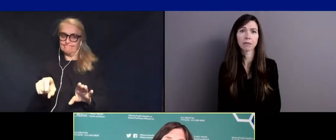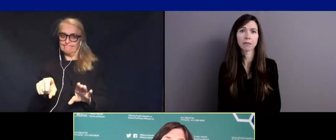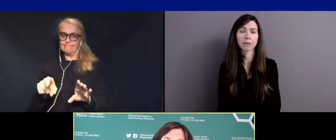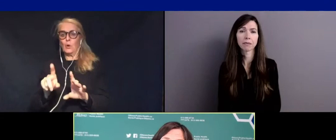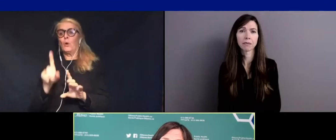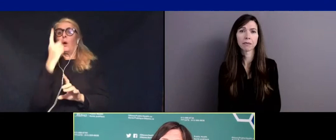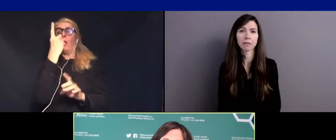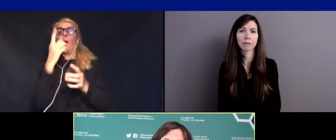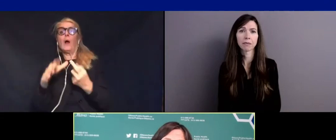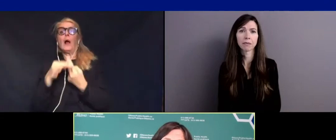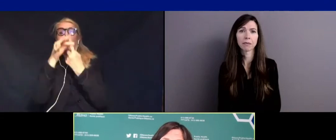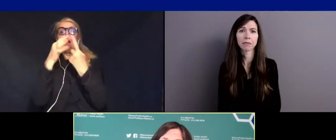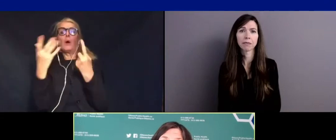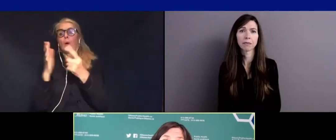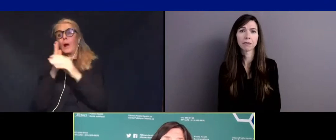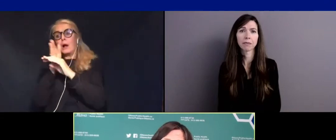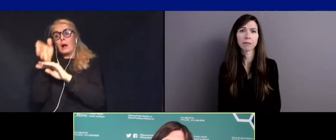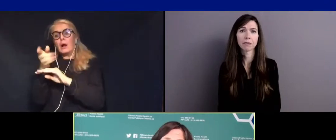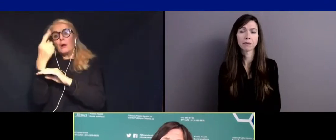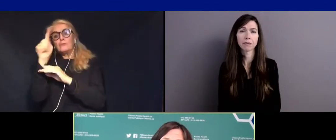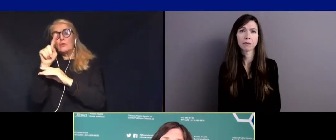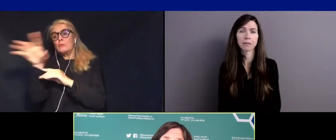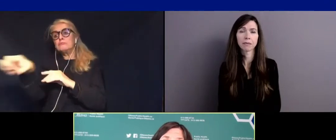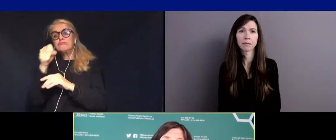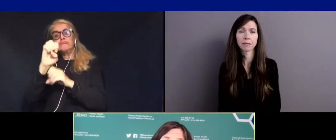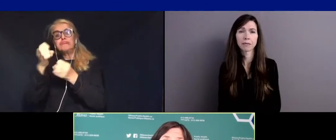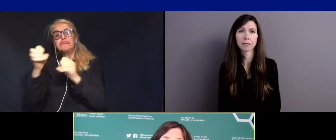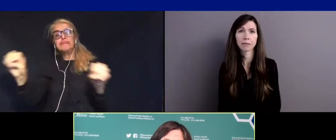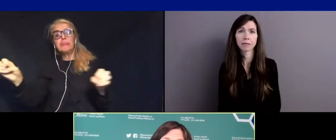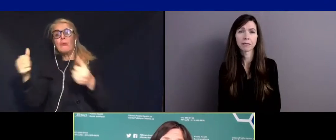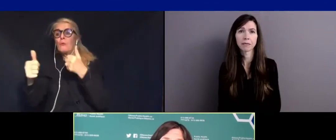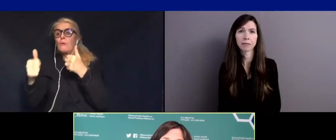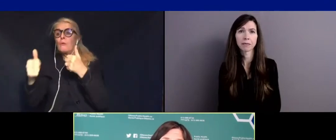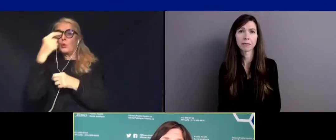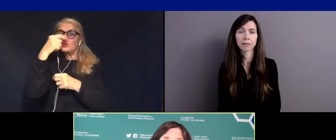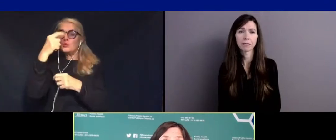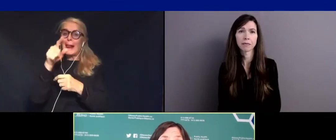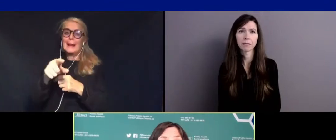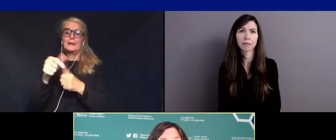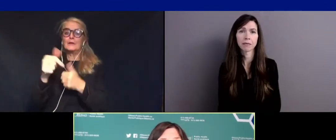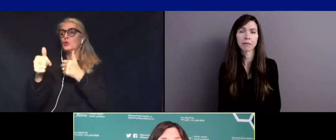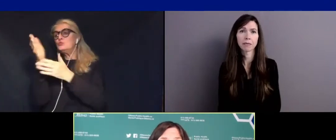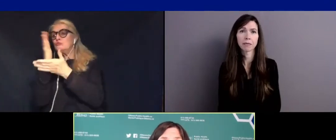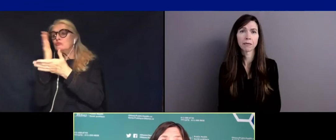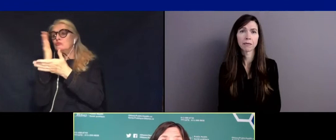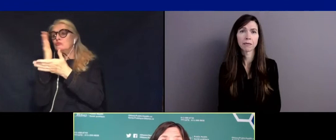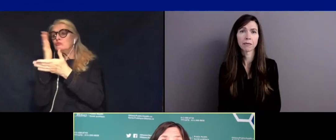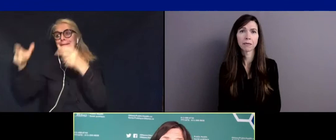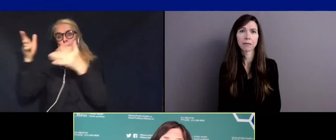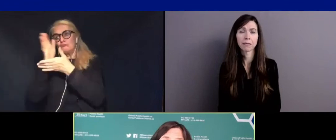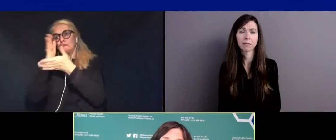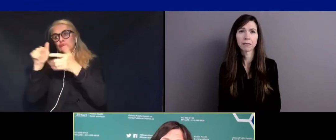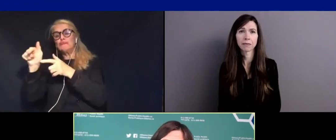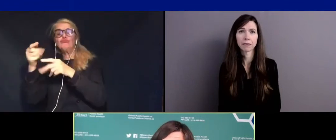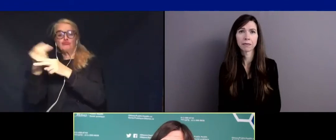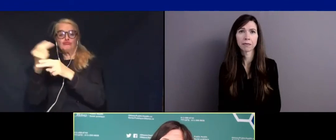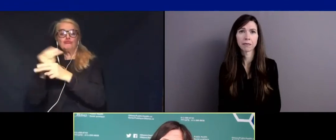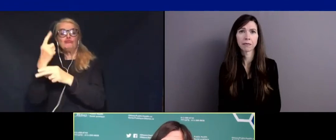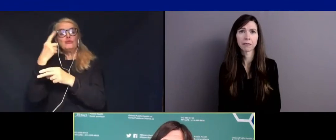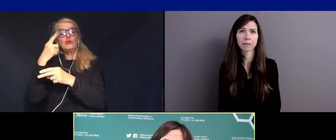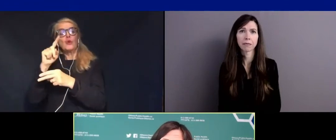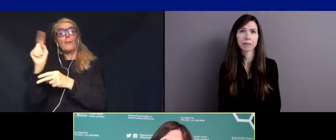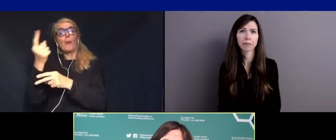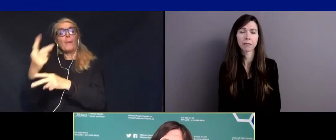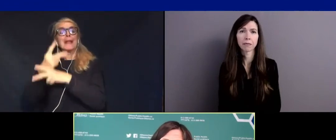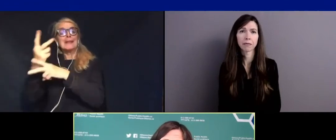accès à un entrepôt d'équipement, à des toilettes ou à une partie de l'établissement qui est utilisée pour fournir des